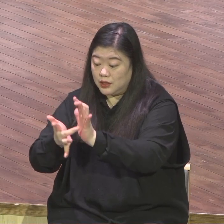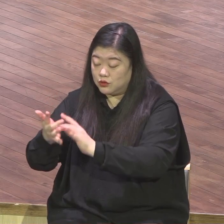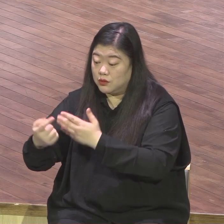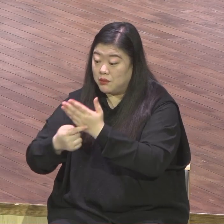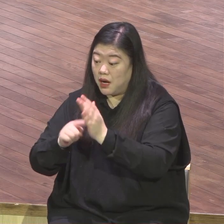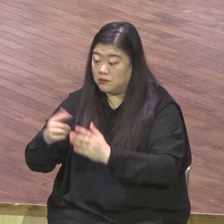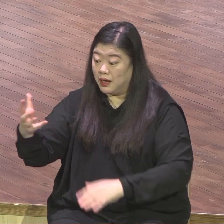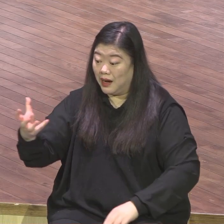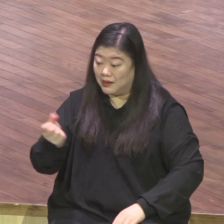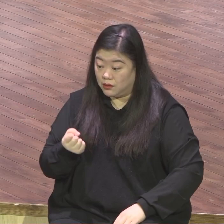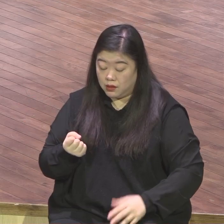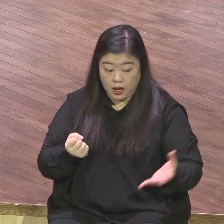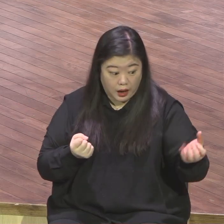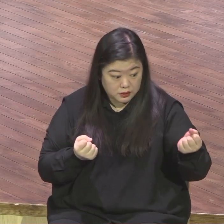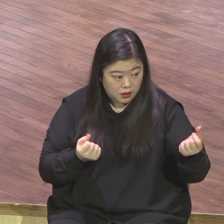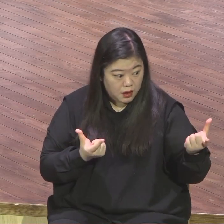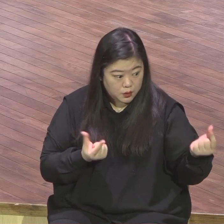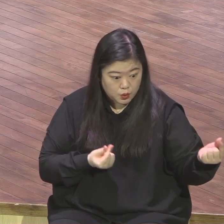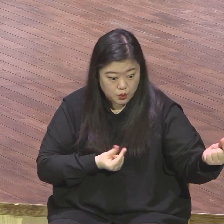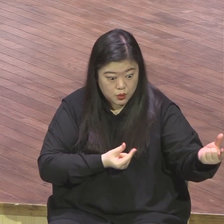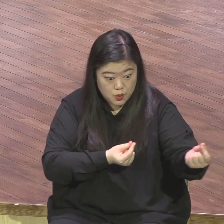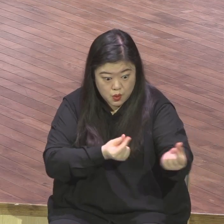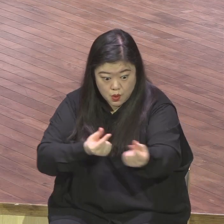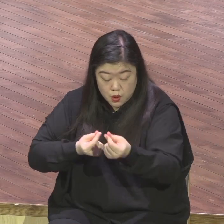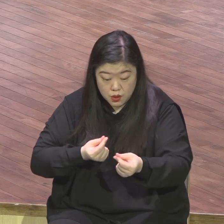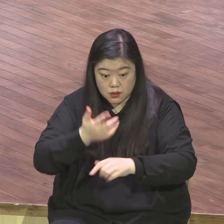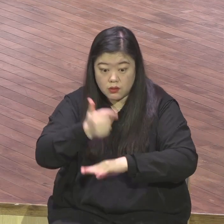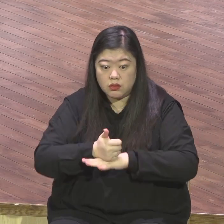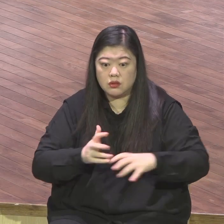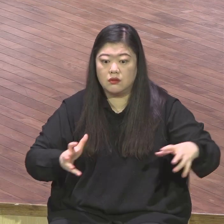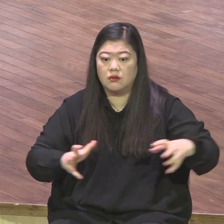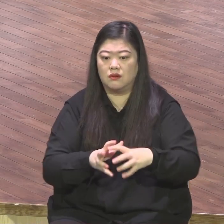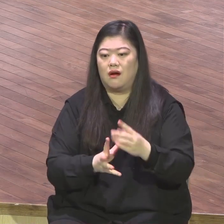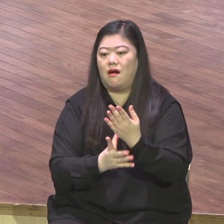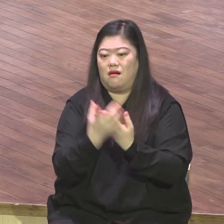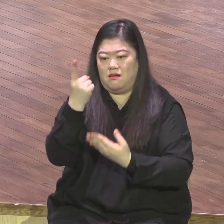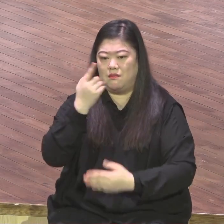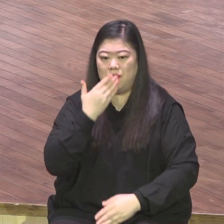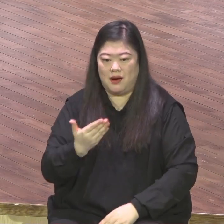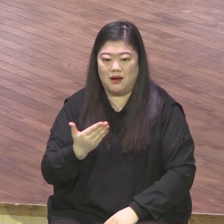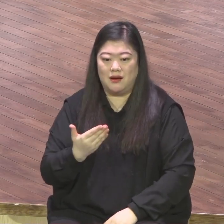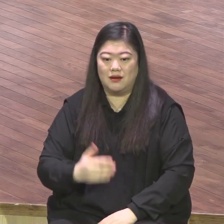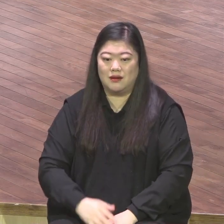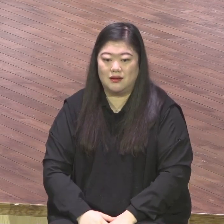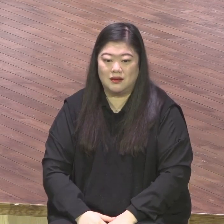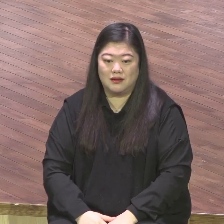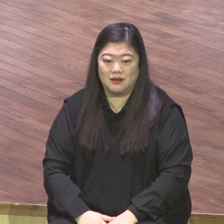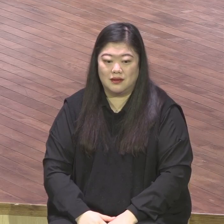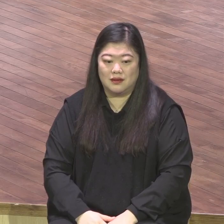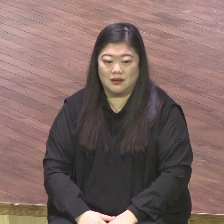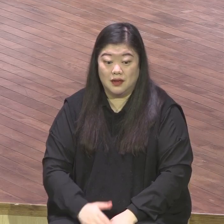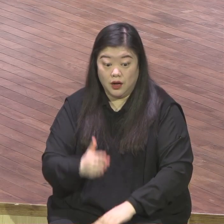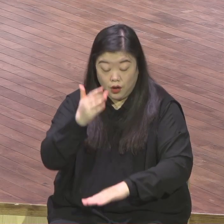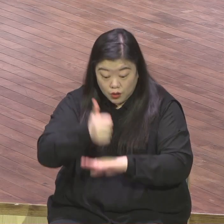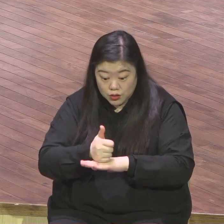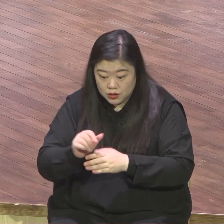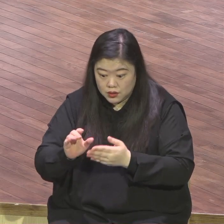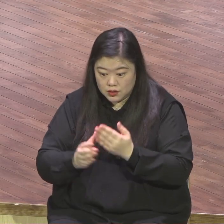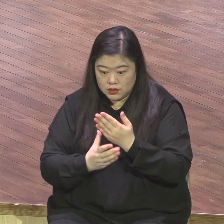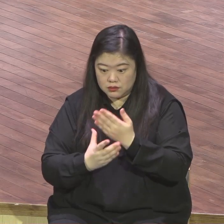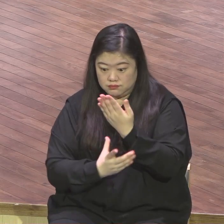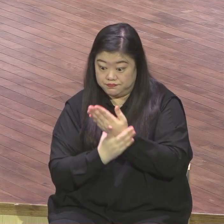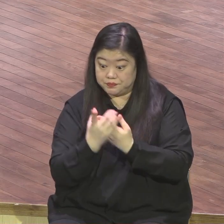그럼 하나 되게 돼 있어요. 이 그리스도 예수의 마음, 그리스도 예수의 마음만 가지면 영적 근본을 회복하게 돼 있다.